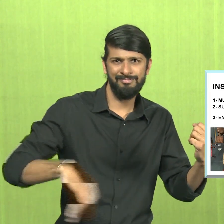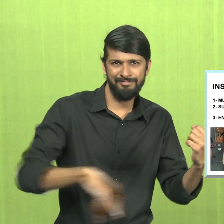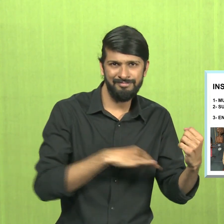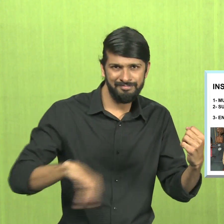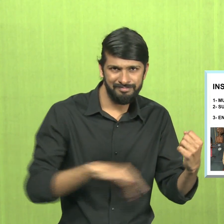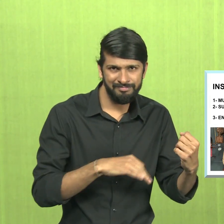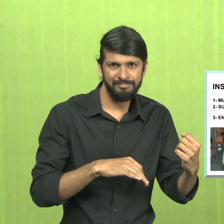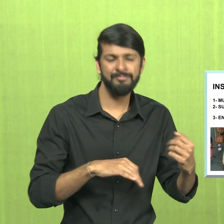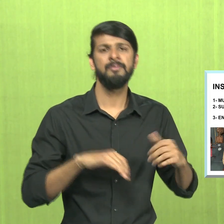एक सेंटर